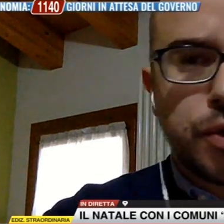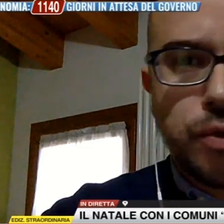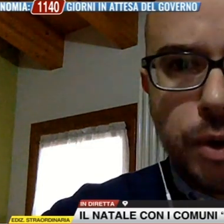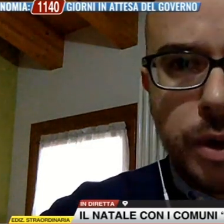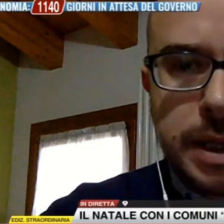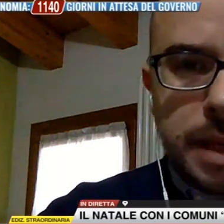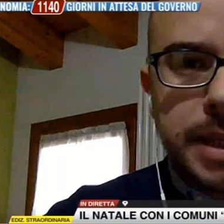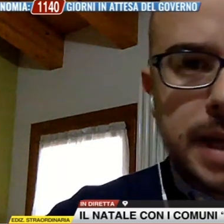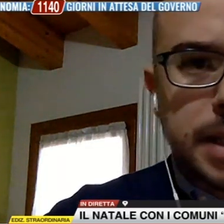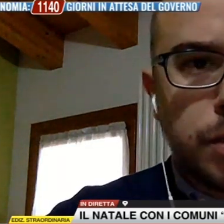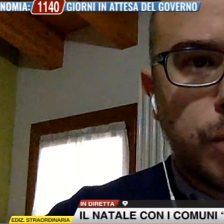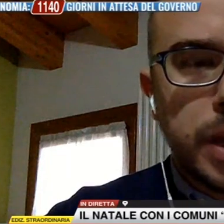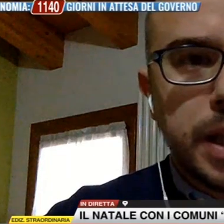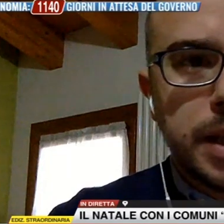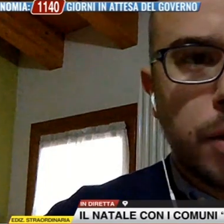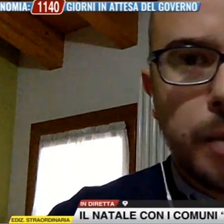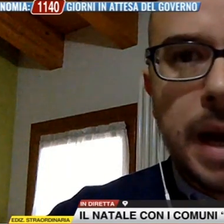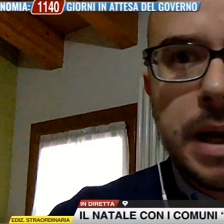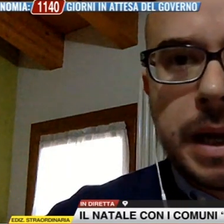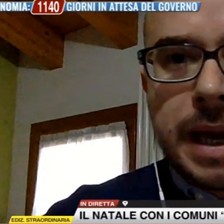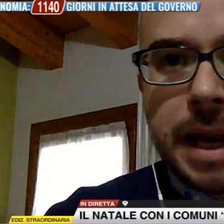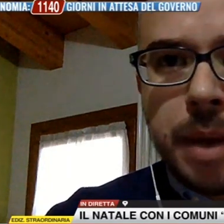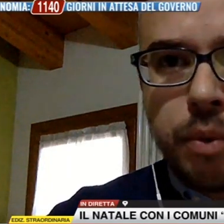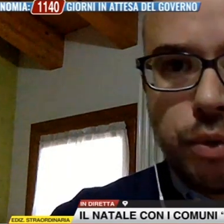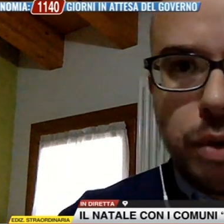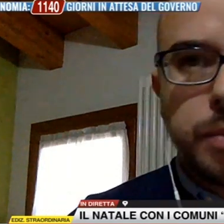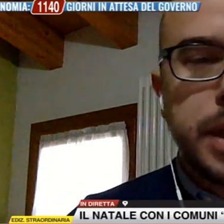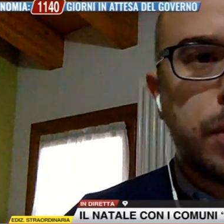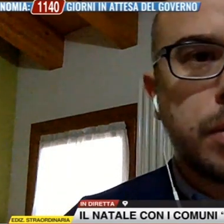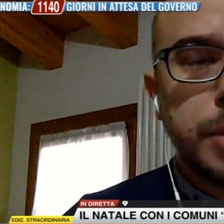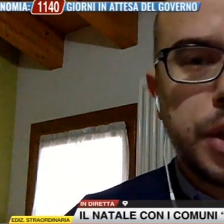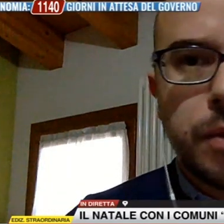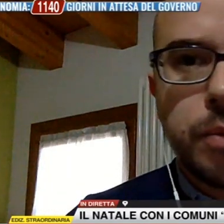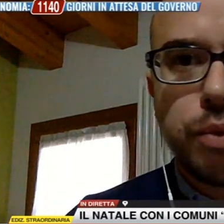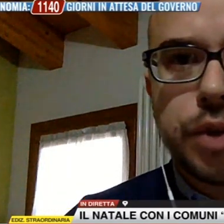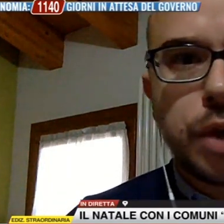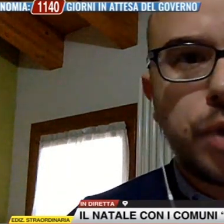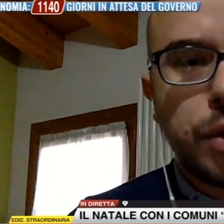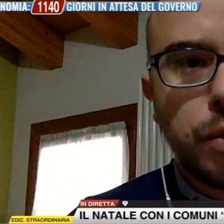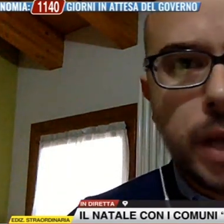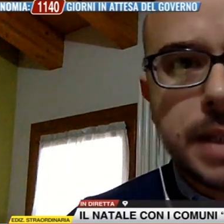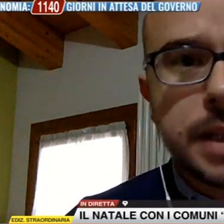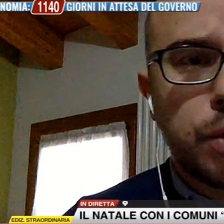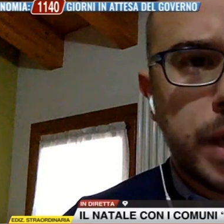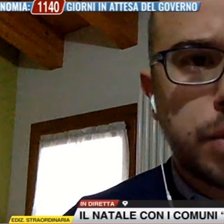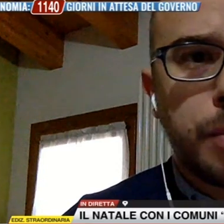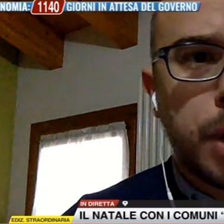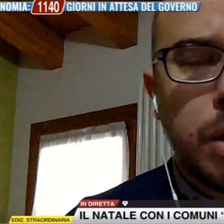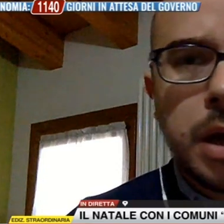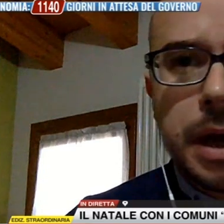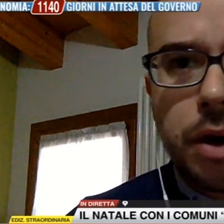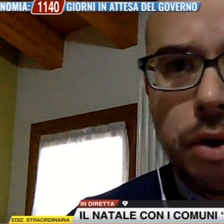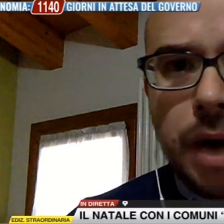stesso numero di abitanti del comune di Roma, creerebbe appunto, come dicevo appunto, una stonatura, un'incongruenza. Detto questo, io